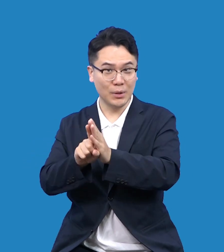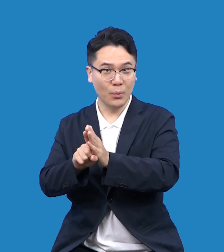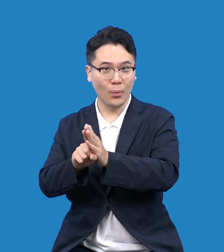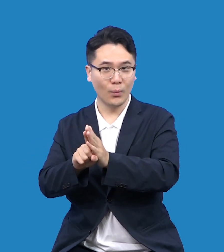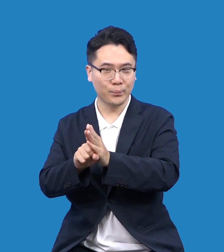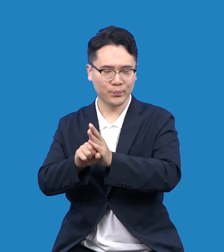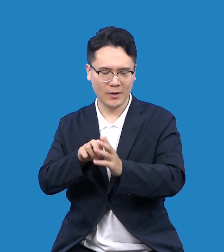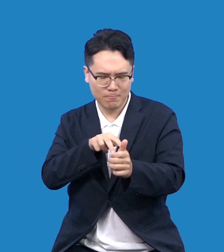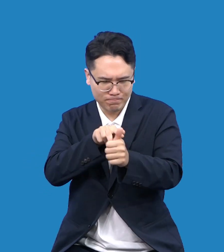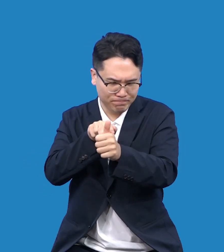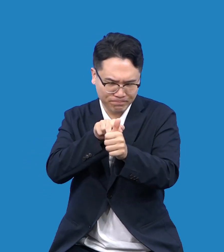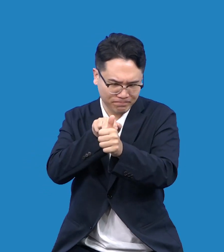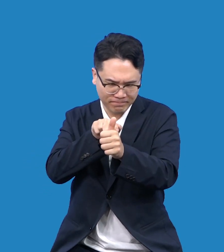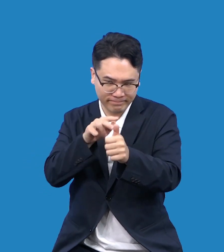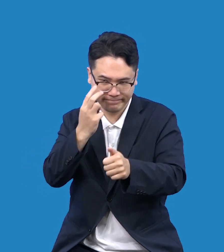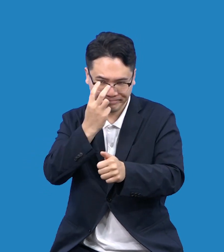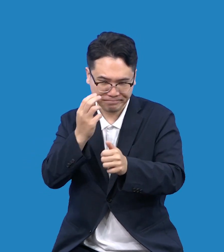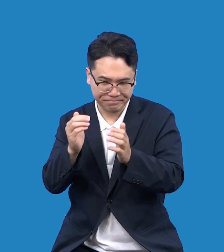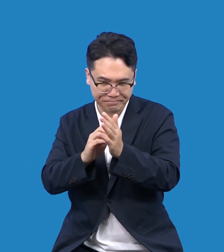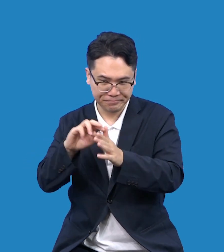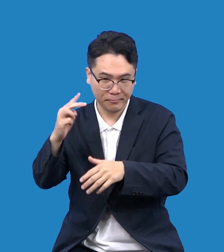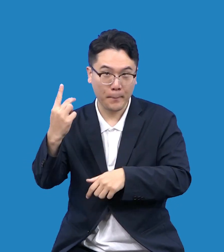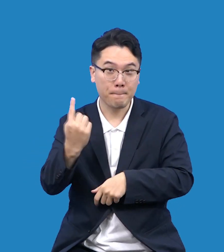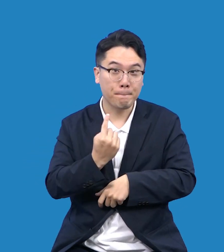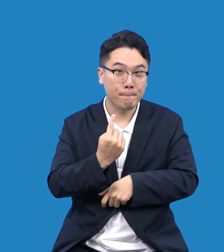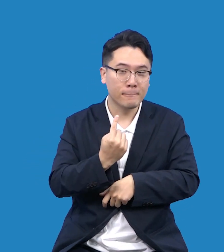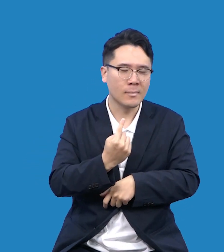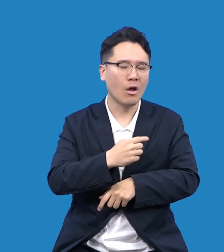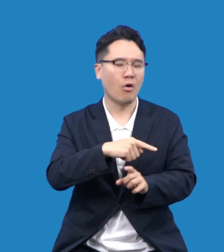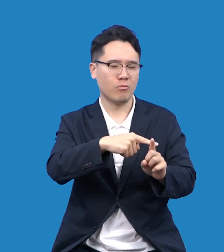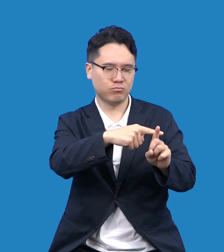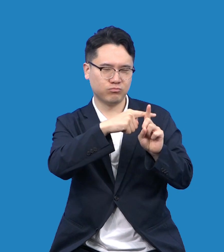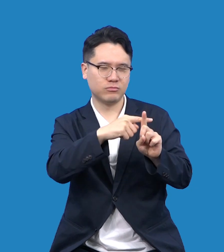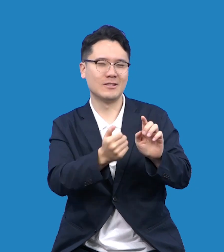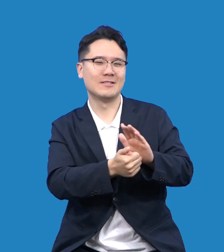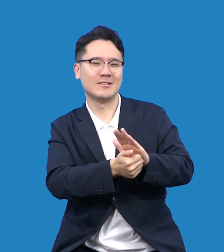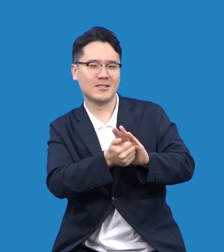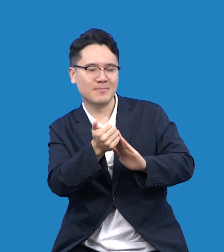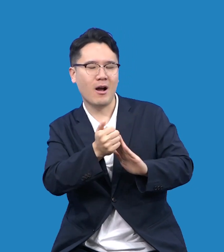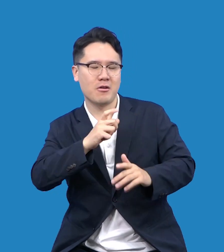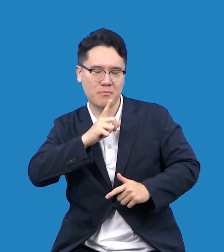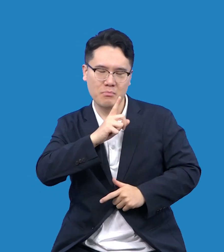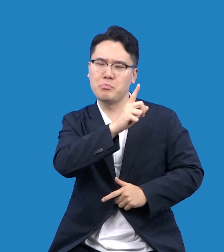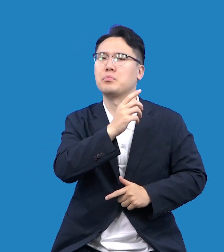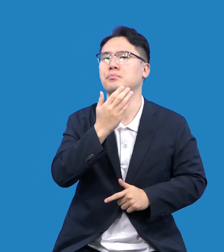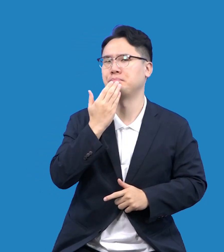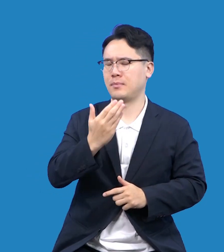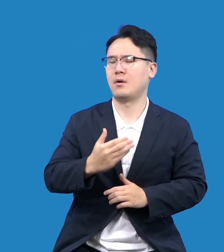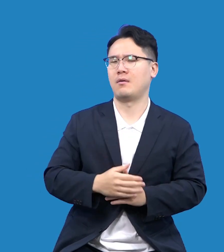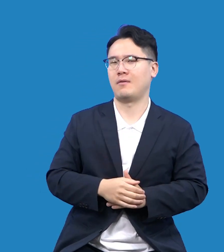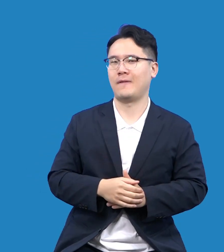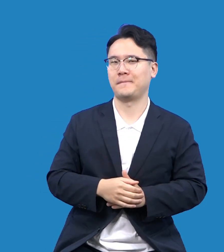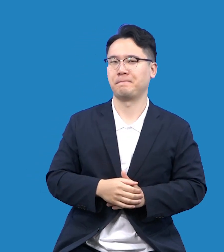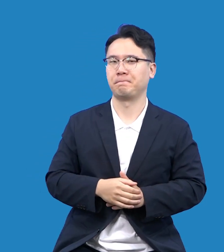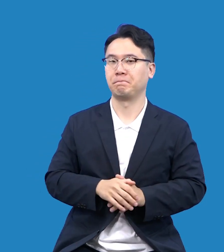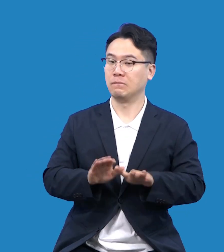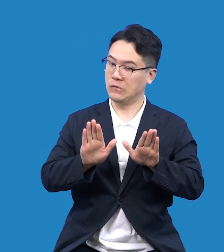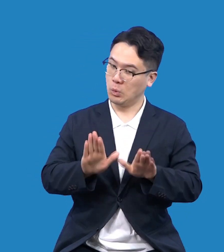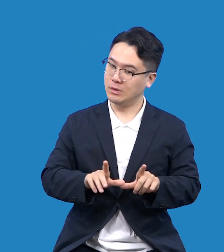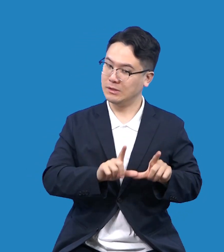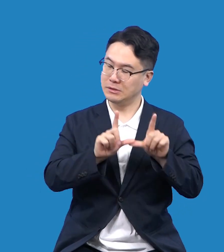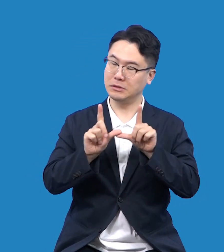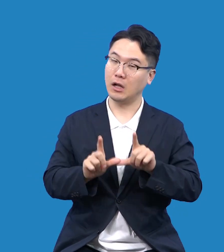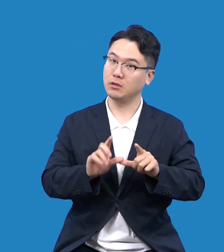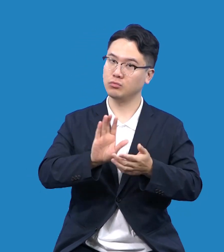돌아와 그들은 희망의 리포트를 쓸 수가 있었던 것입니다. 오늘을 사는 그리스도인들도 마찬가지예요.